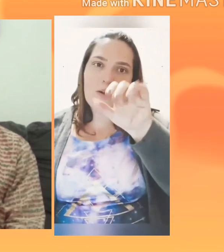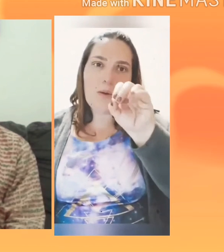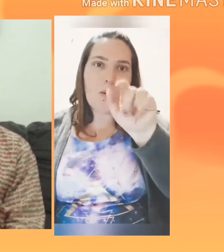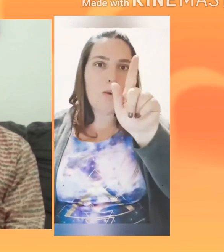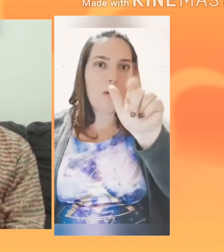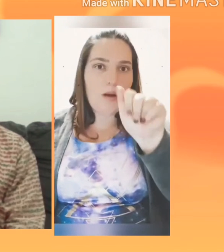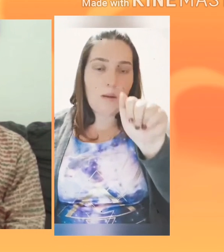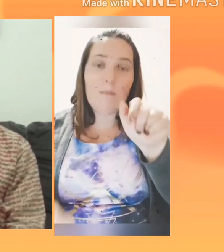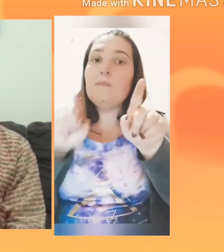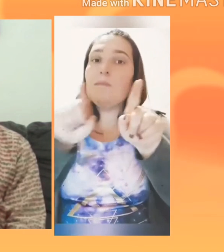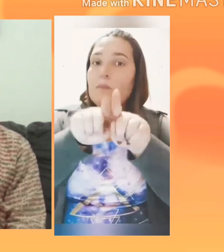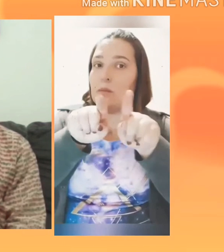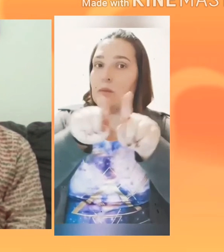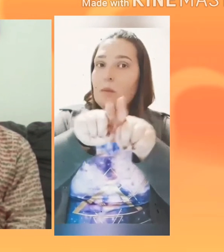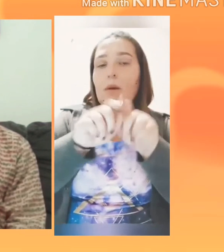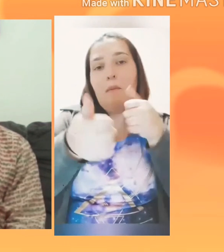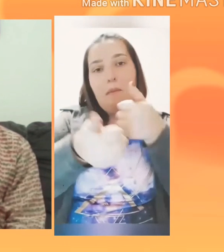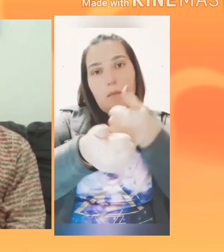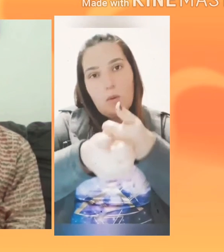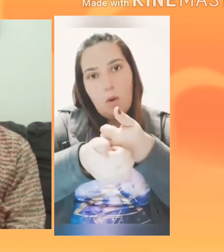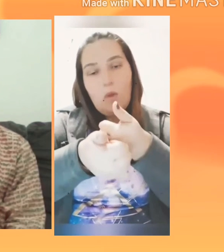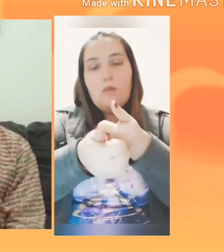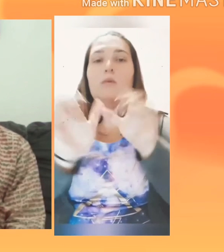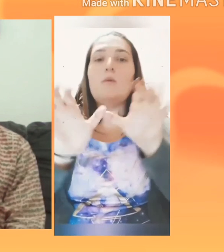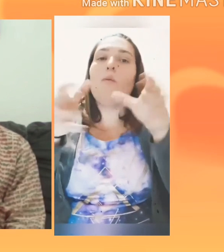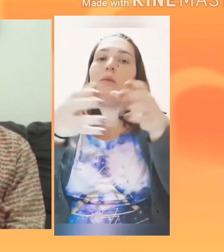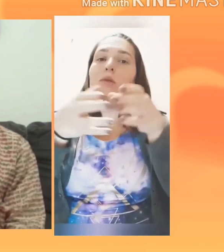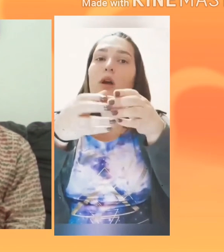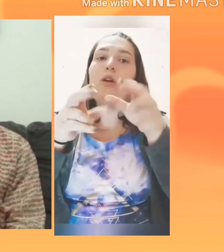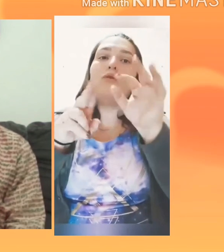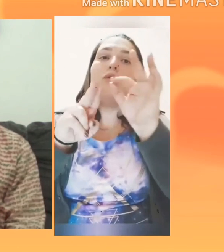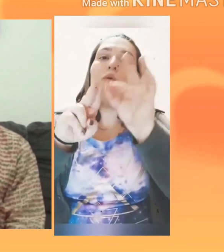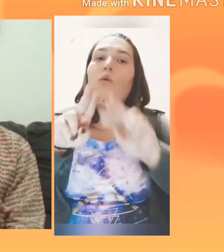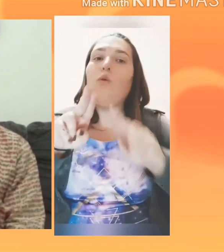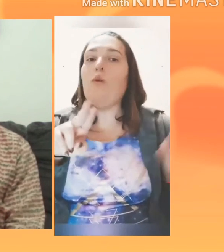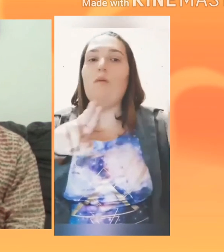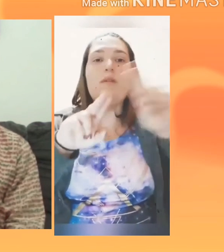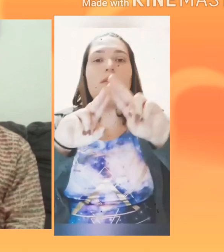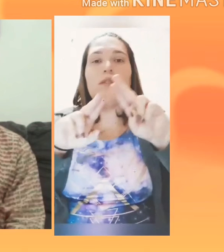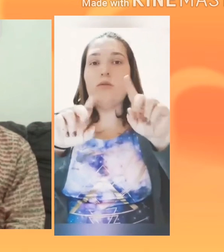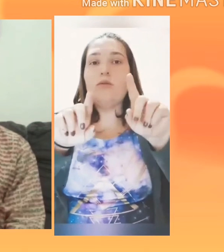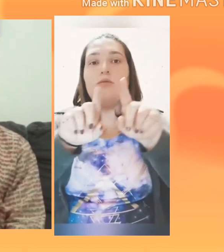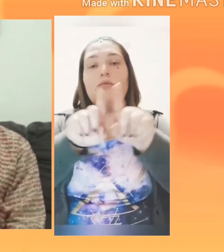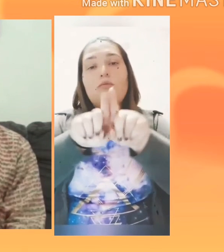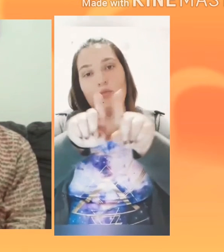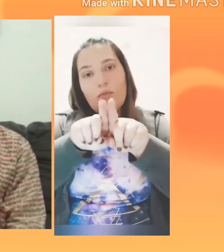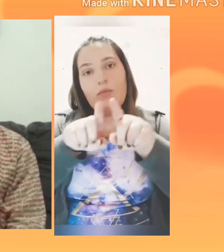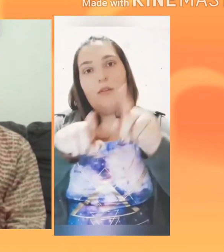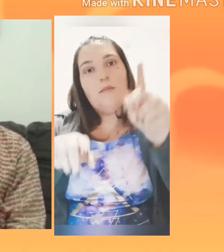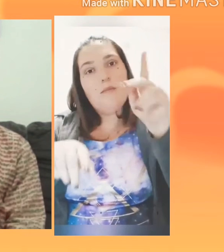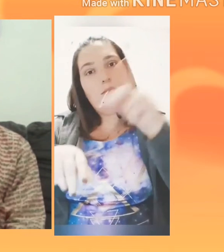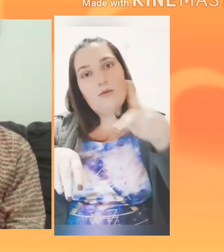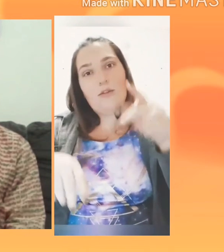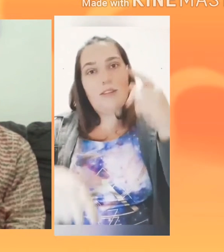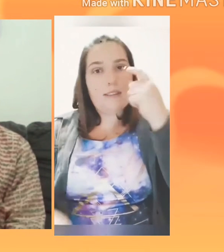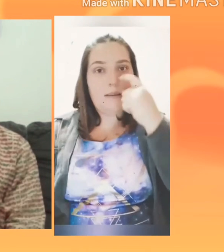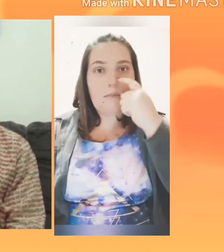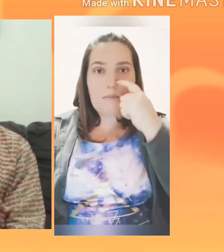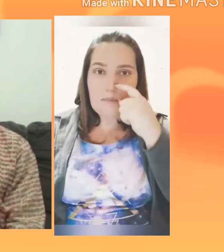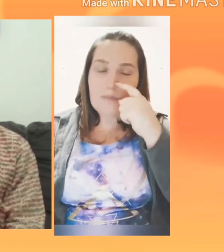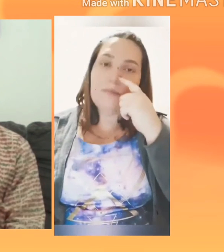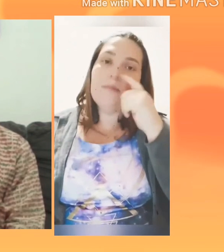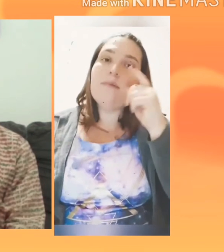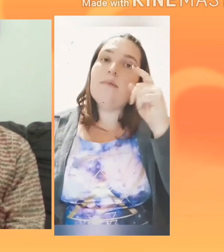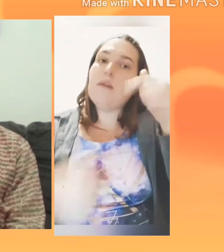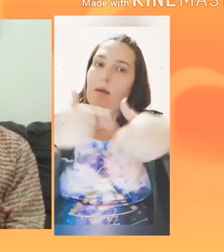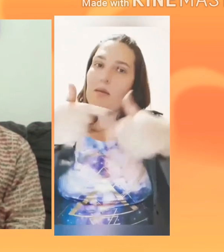próximo à comunidade universitária, né? Esse convite veio da Samantha, que integra também